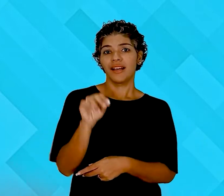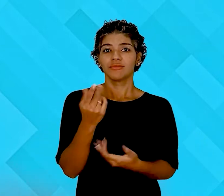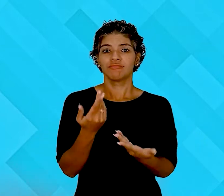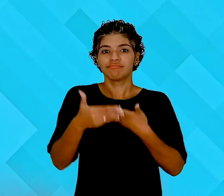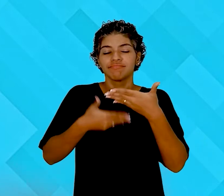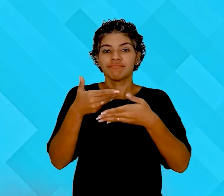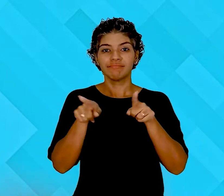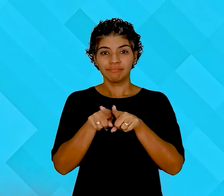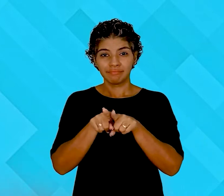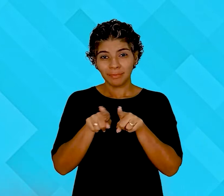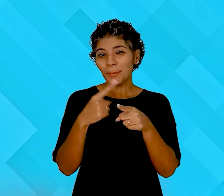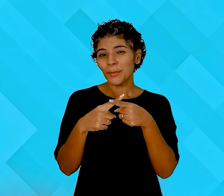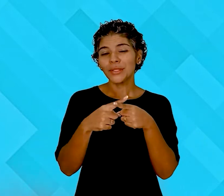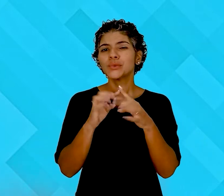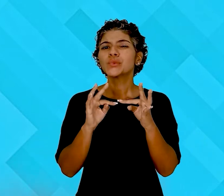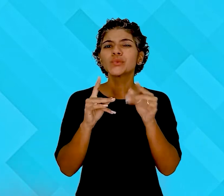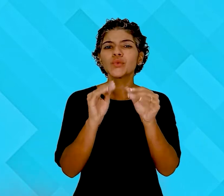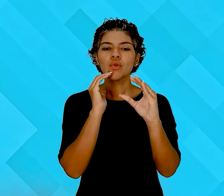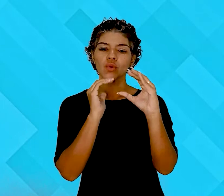né, seja de um projeto, de um produto, de uma marca,